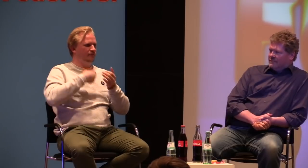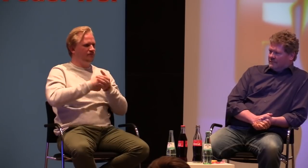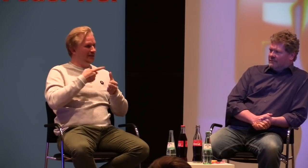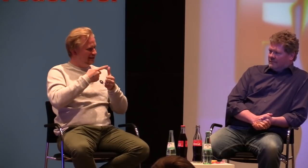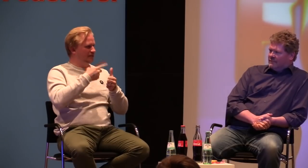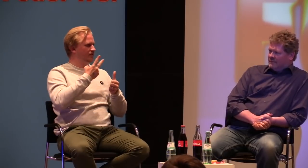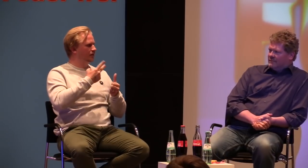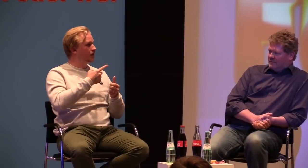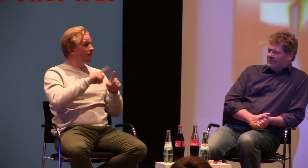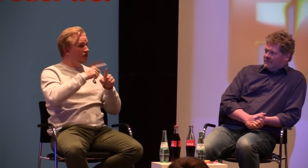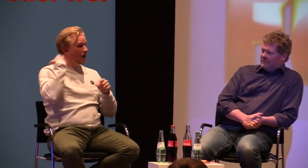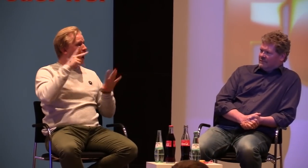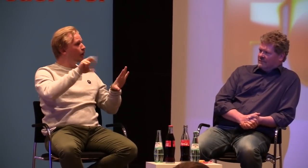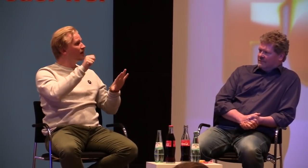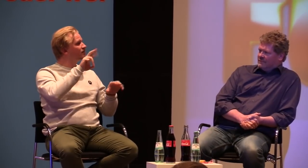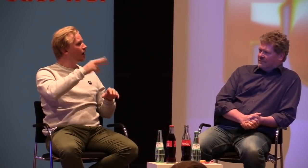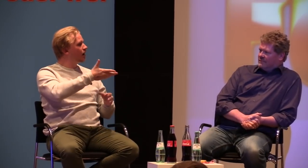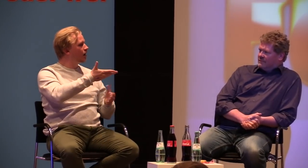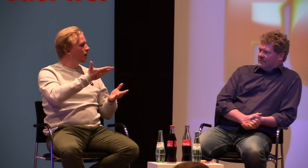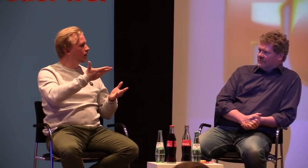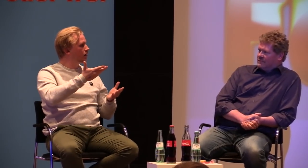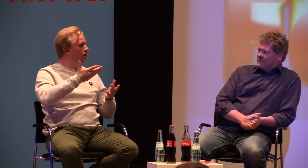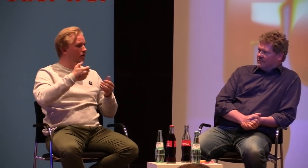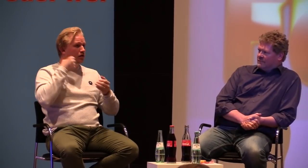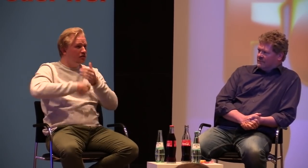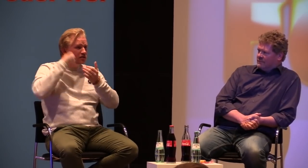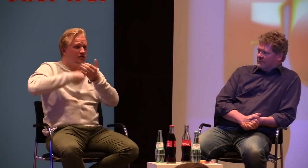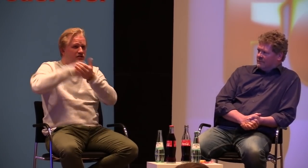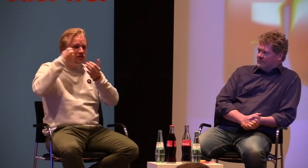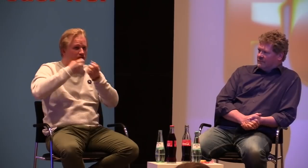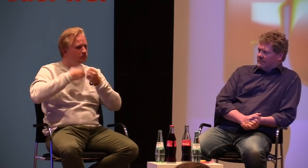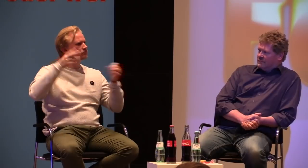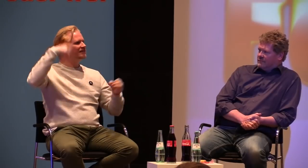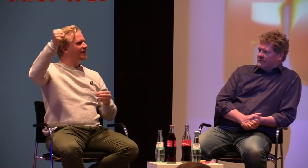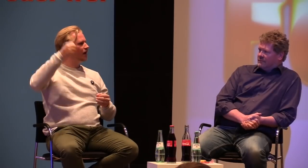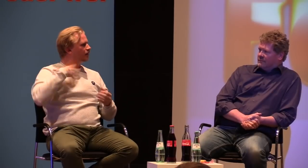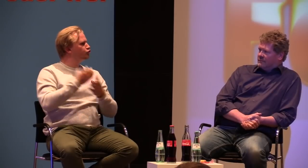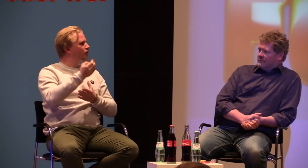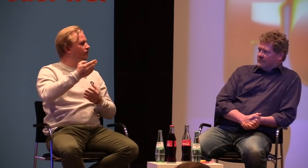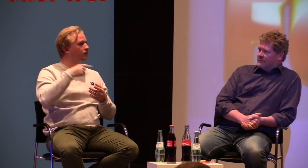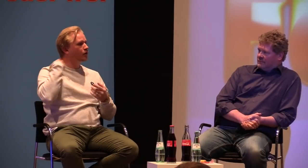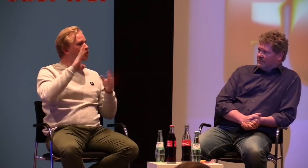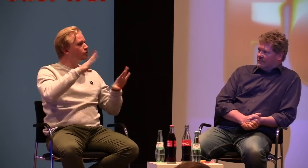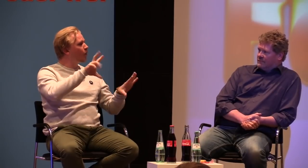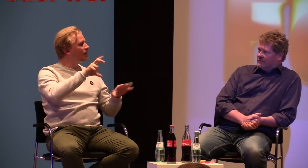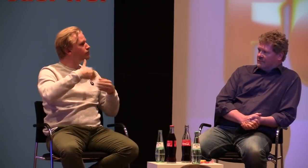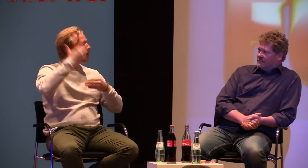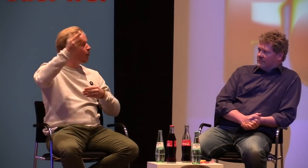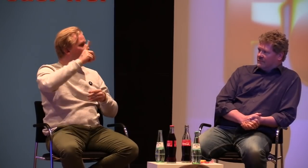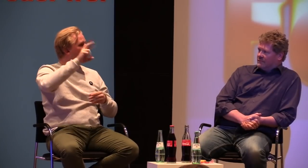Klimaerwärmung aufmerksam machen, auf die Klimaerwärmung, ist so, dass man muss es zulassen, man muss diese Veränderung zulassen, so wie die